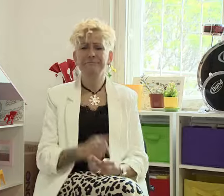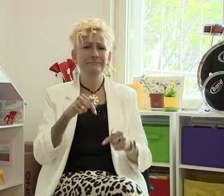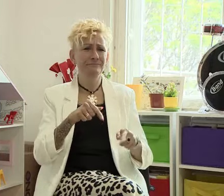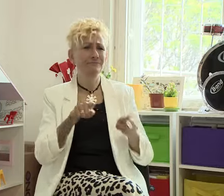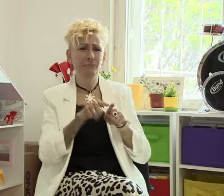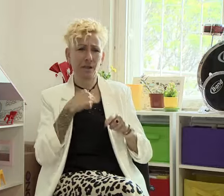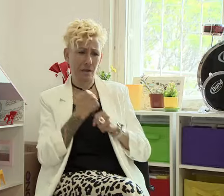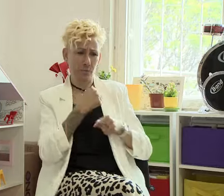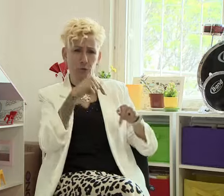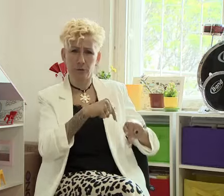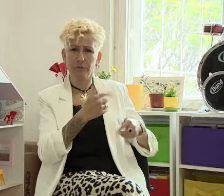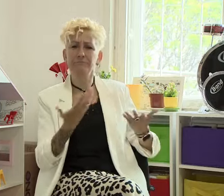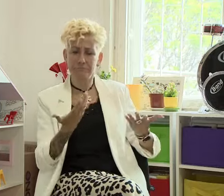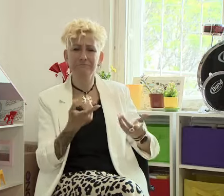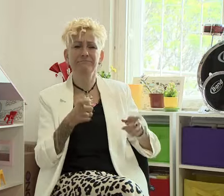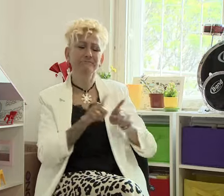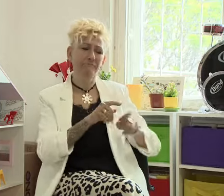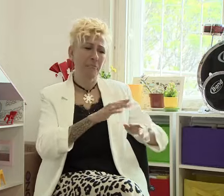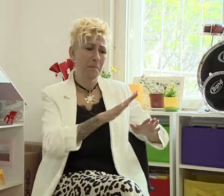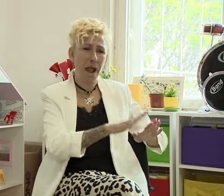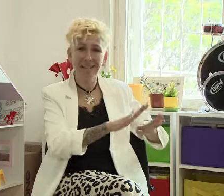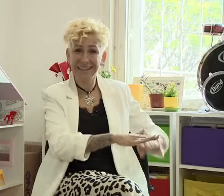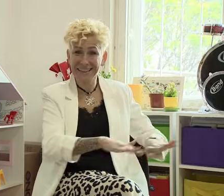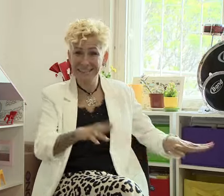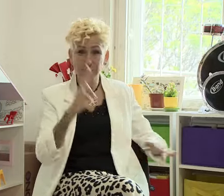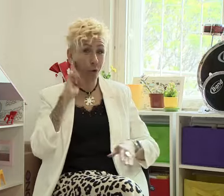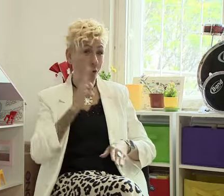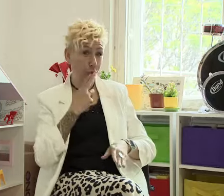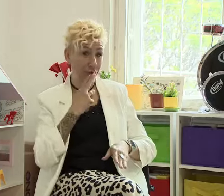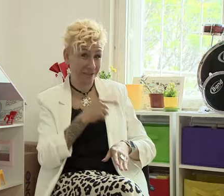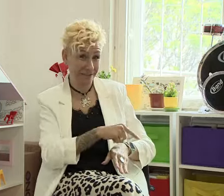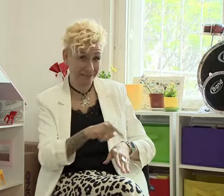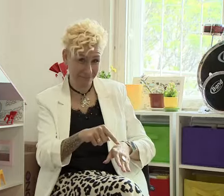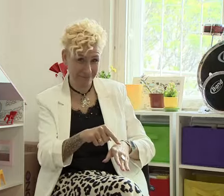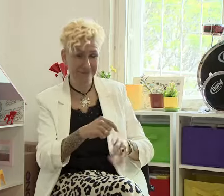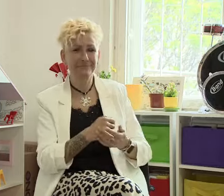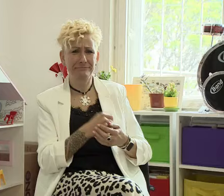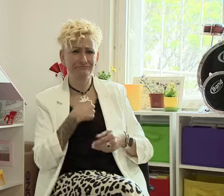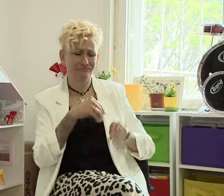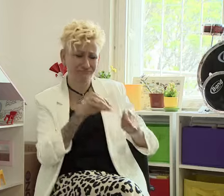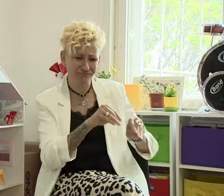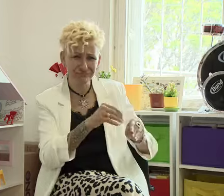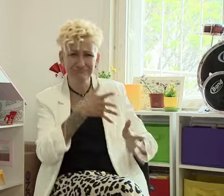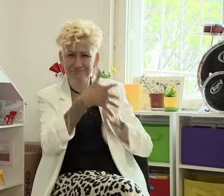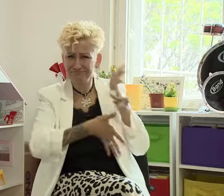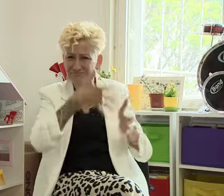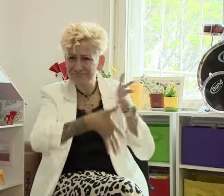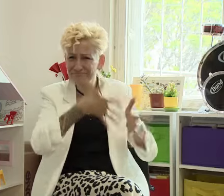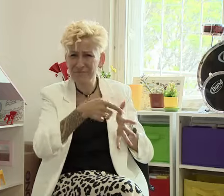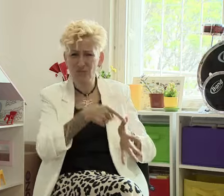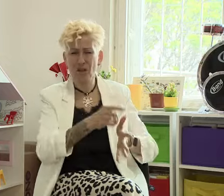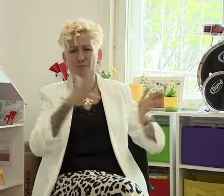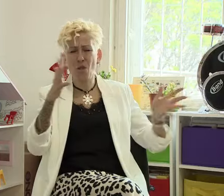Какво правя тук? Помагам на малки глухи деца в обучението им, като използвам жестовия език. Това е много важно за